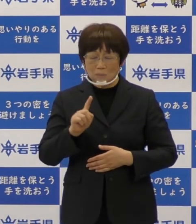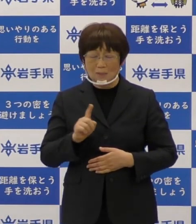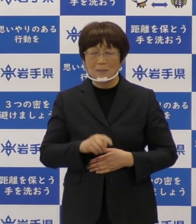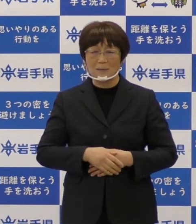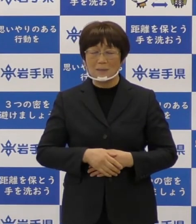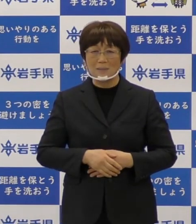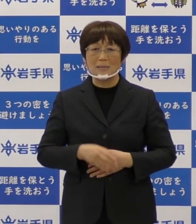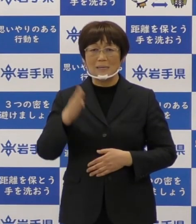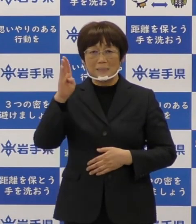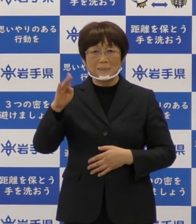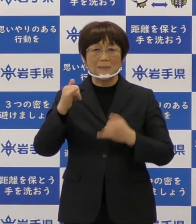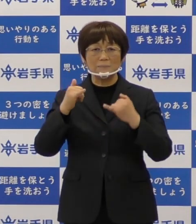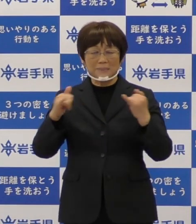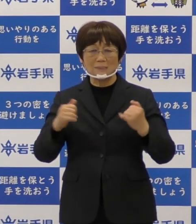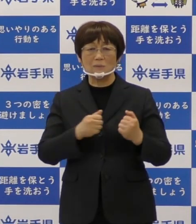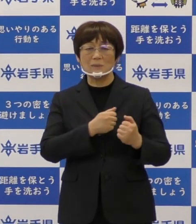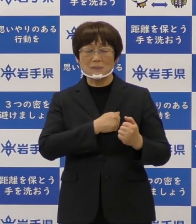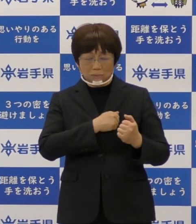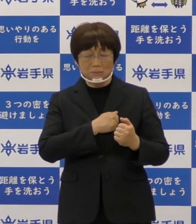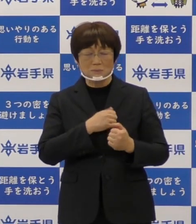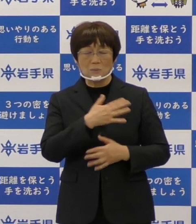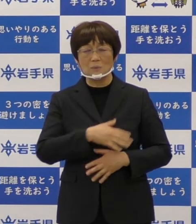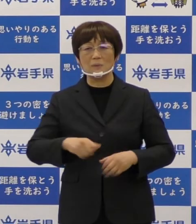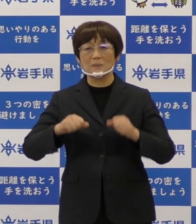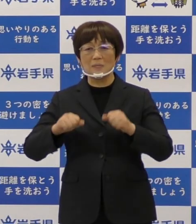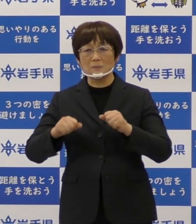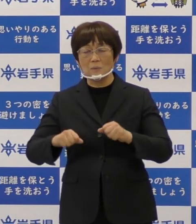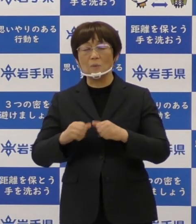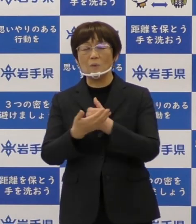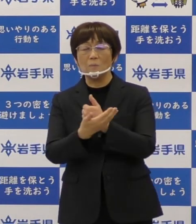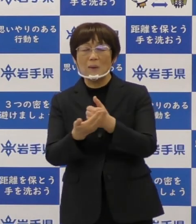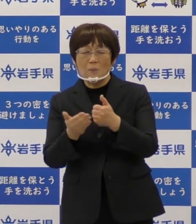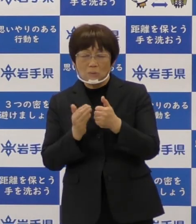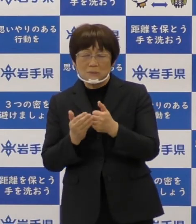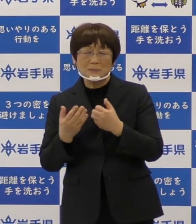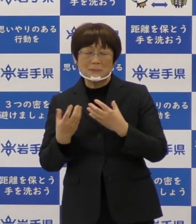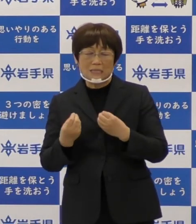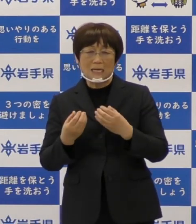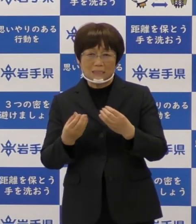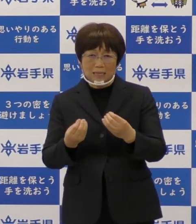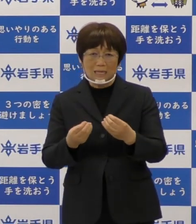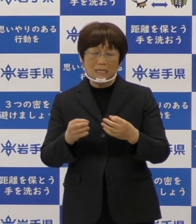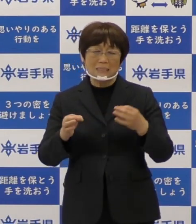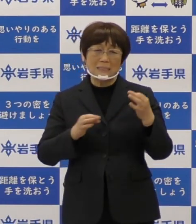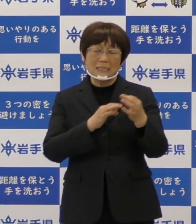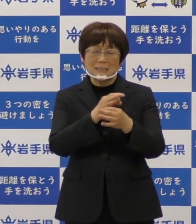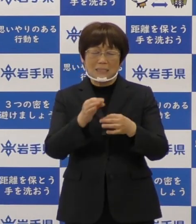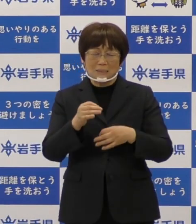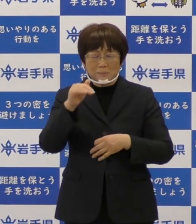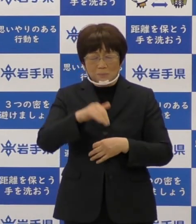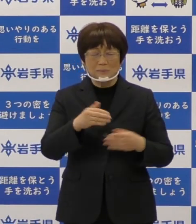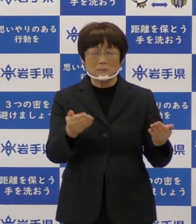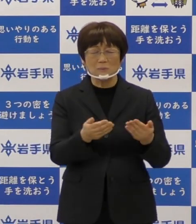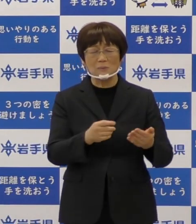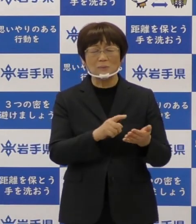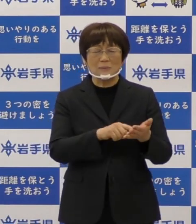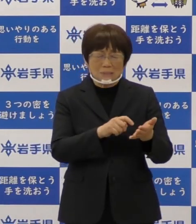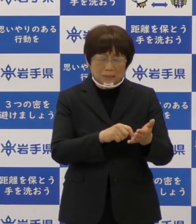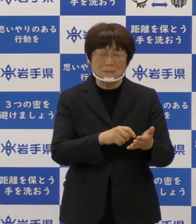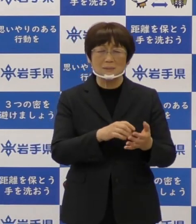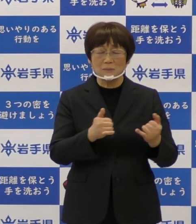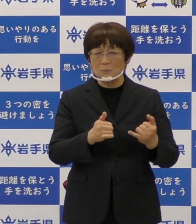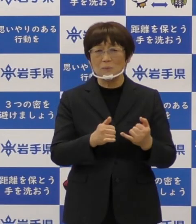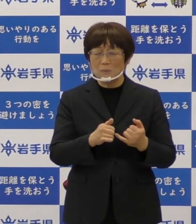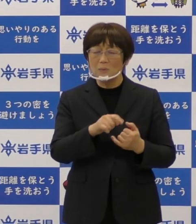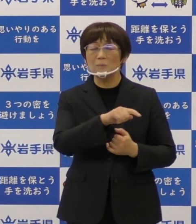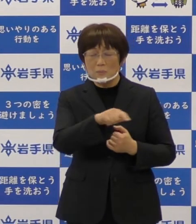ながら、経済社会的に困窮している人たちが困窮しないで済むように支援していく、まあ、大きくその2